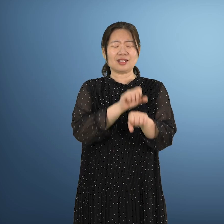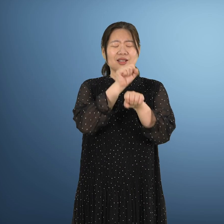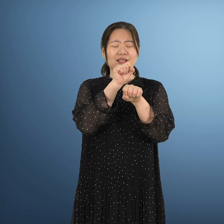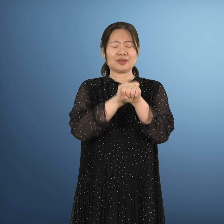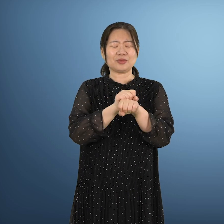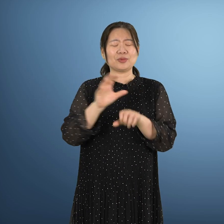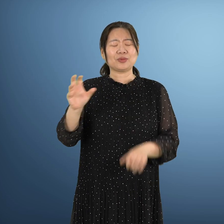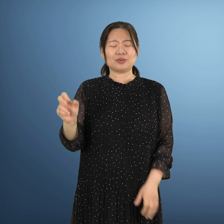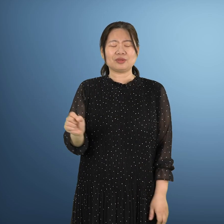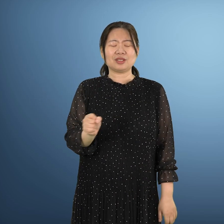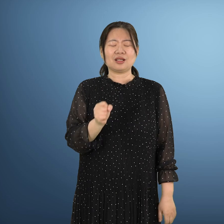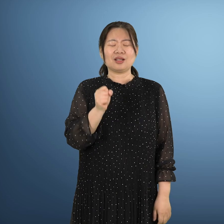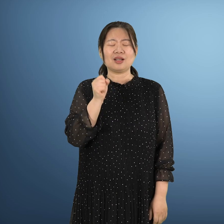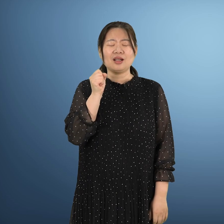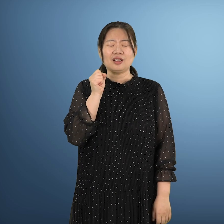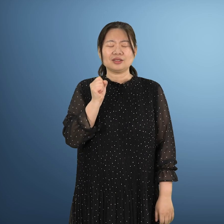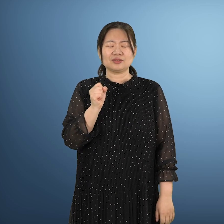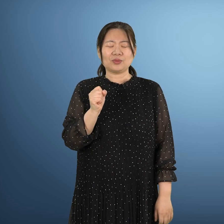지혜로